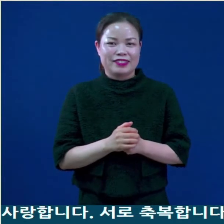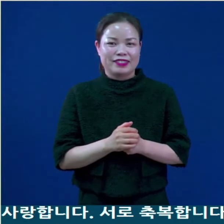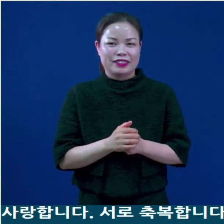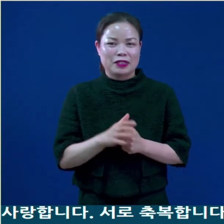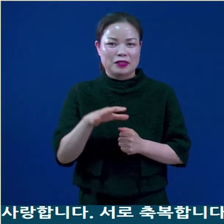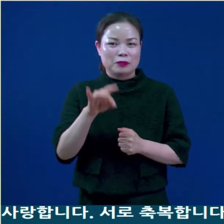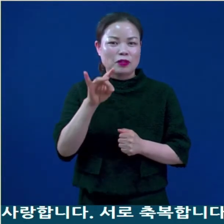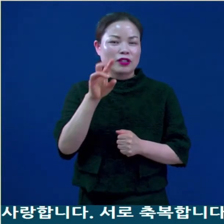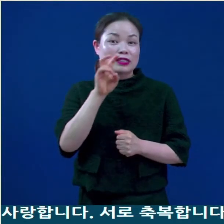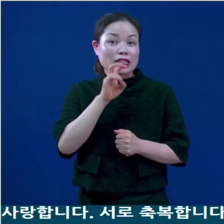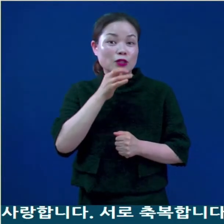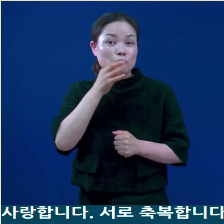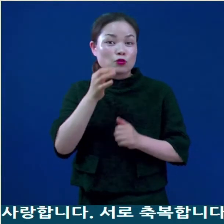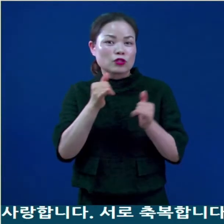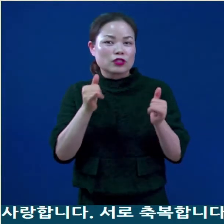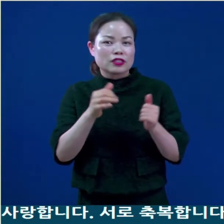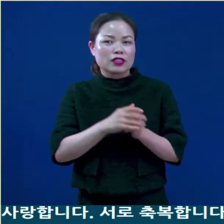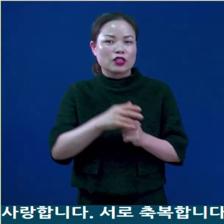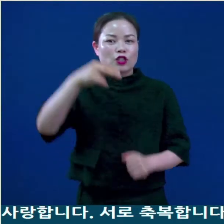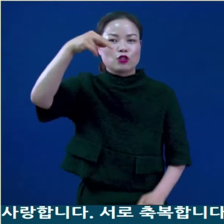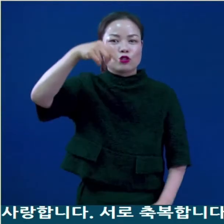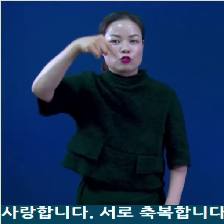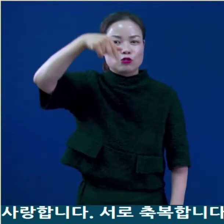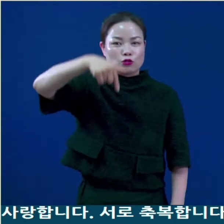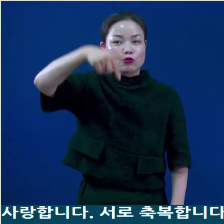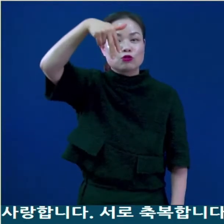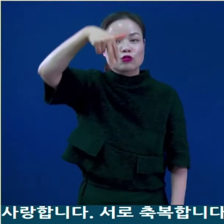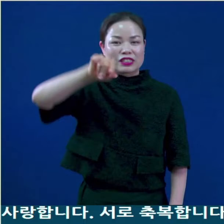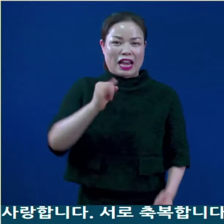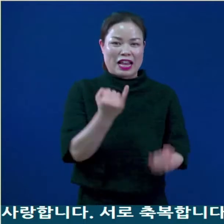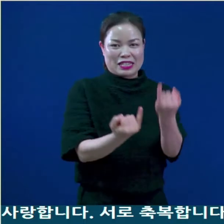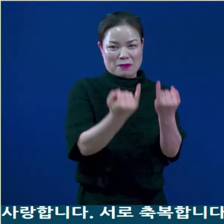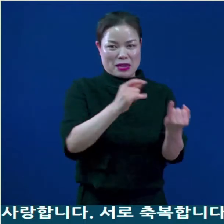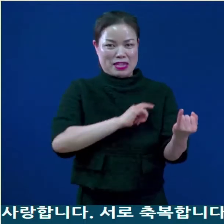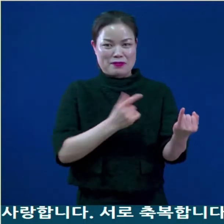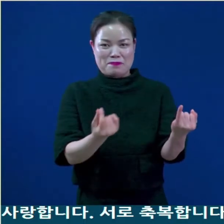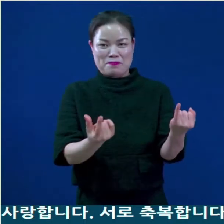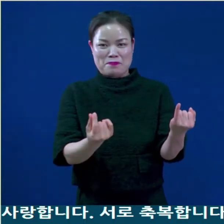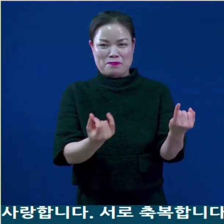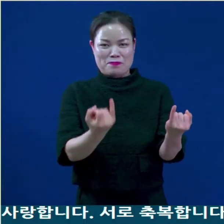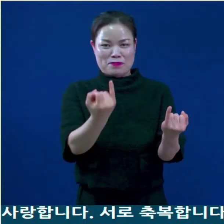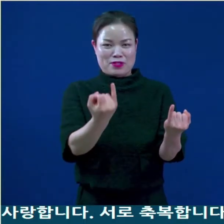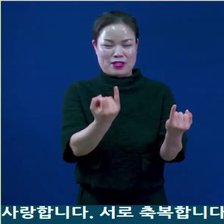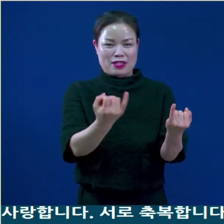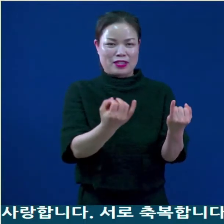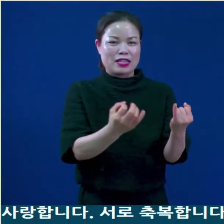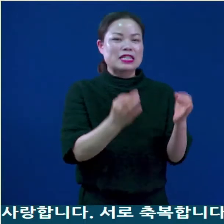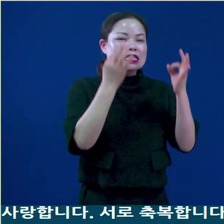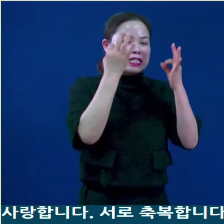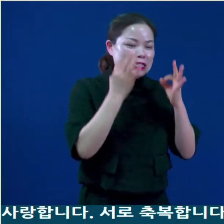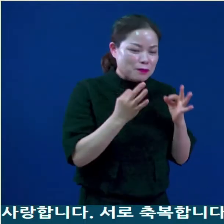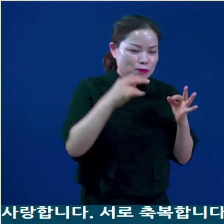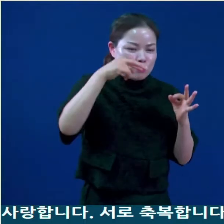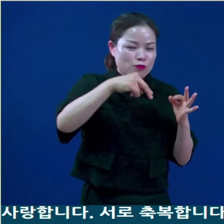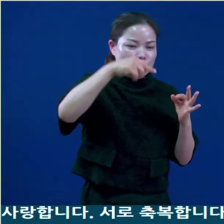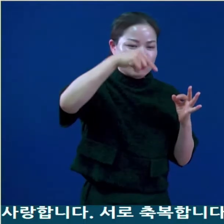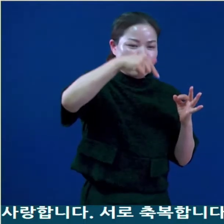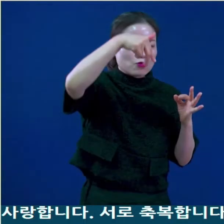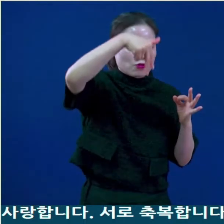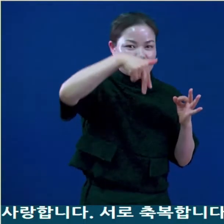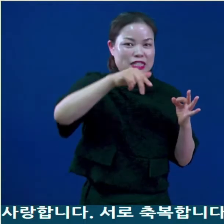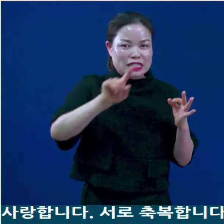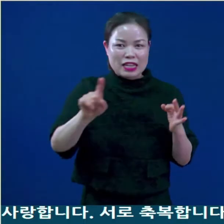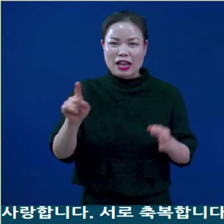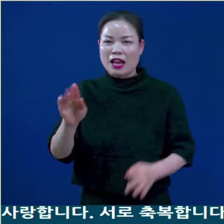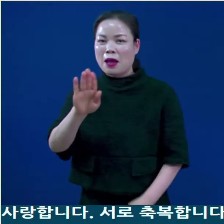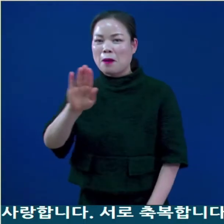앞선 찬양은 숙자 자매입니다. 김숙자 자매와 백숙자 자매,